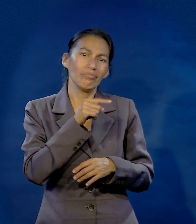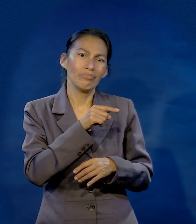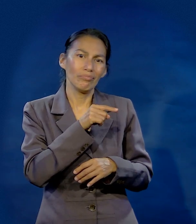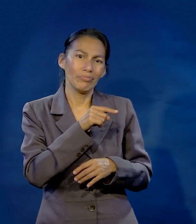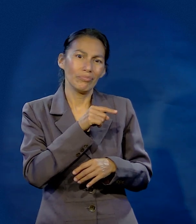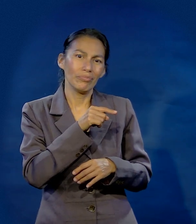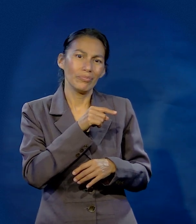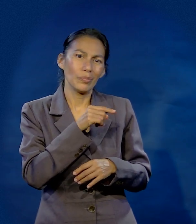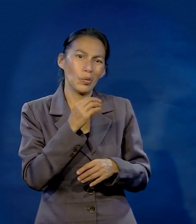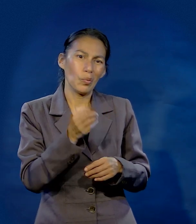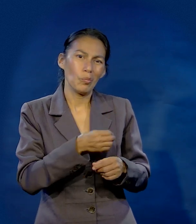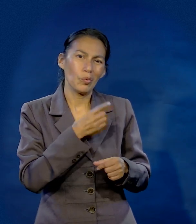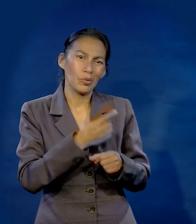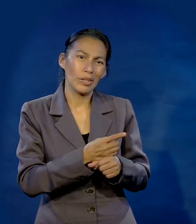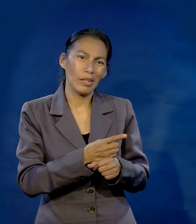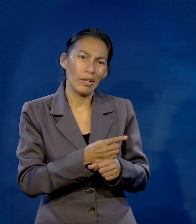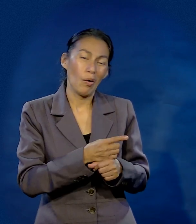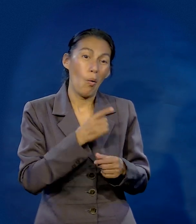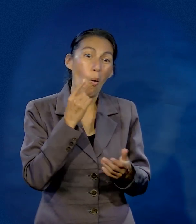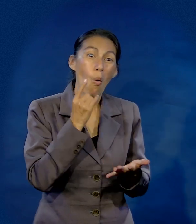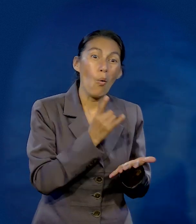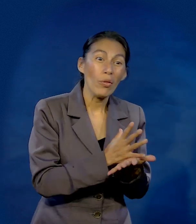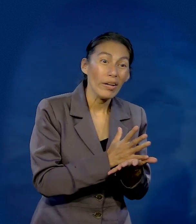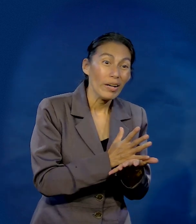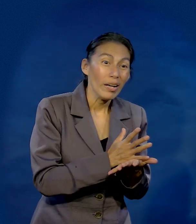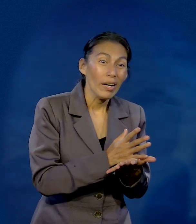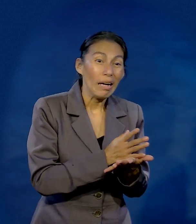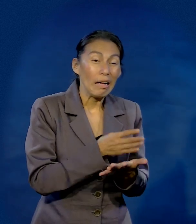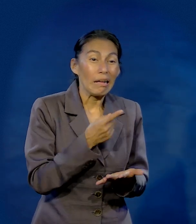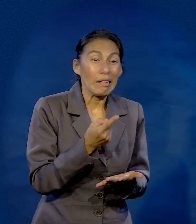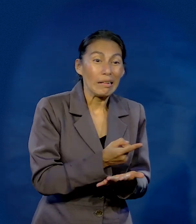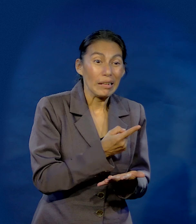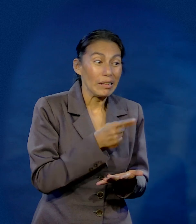y me fui a sentar Y pensé dos cosas Una